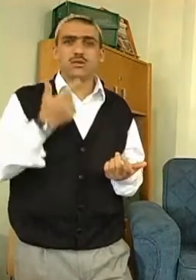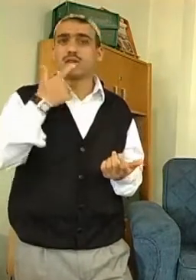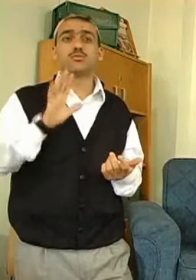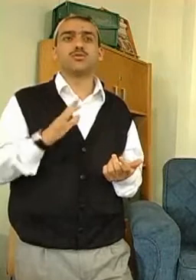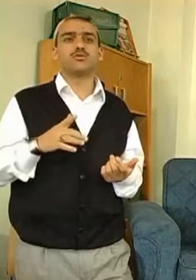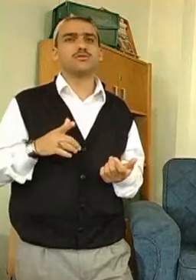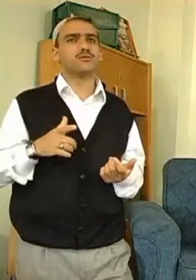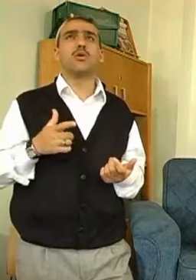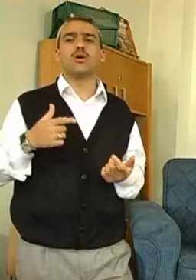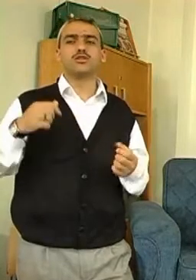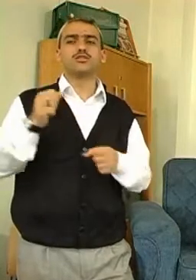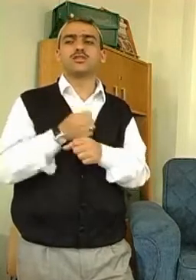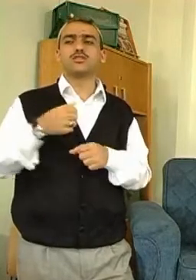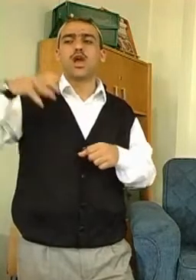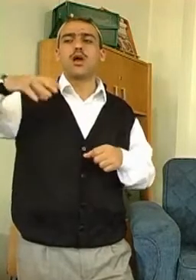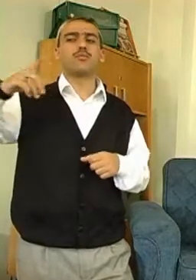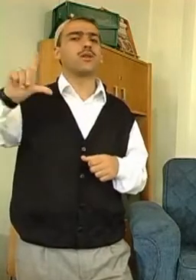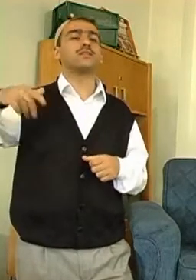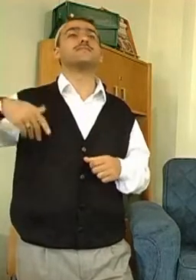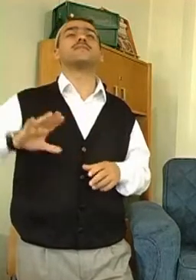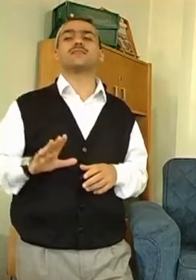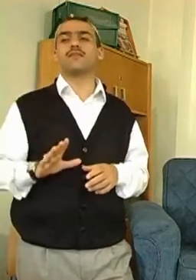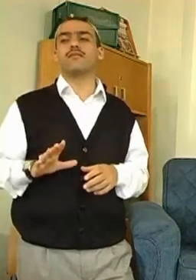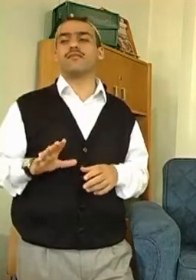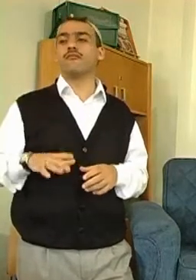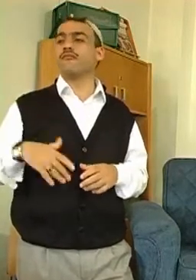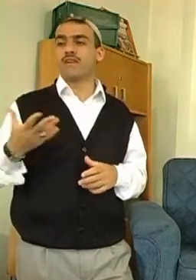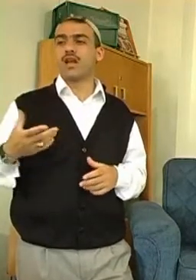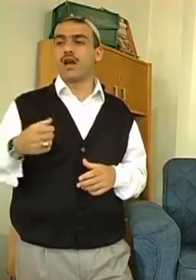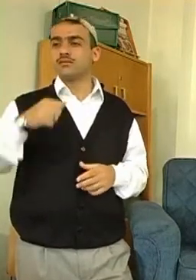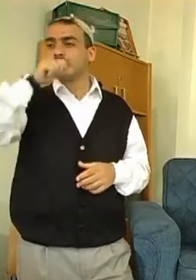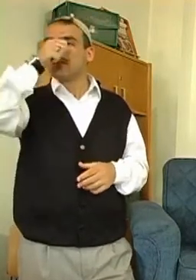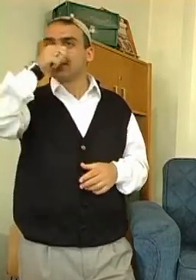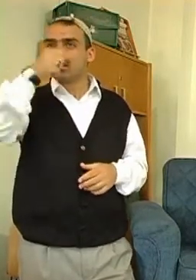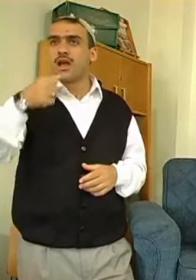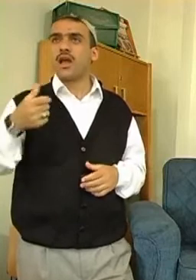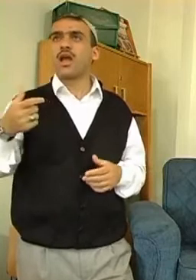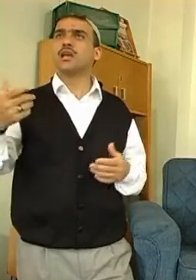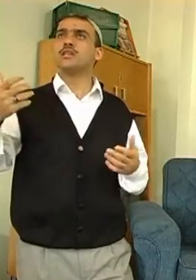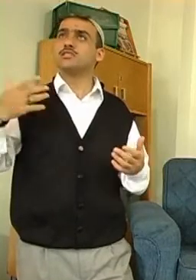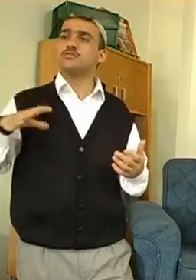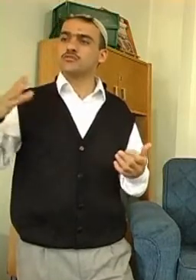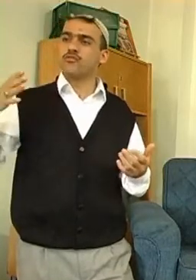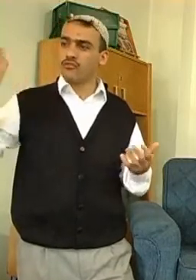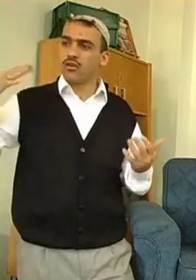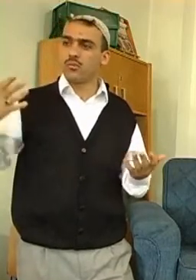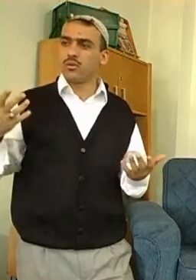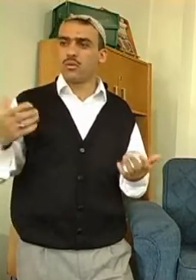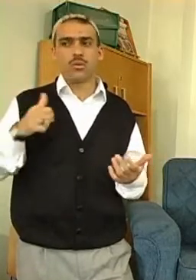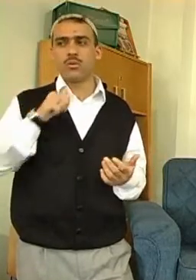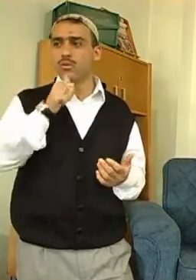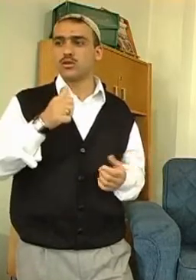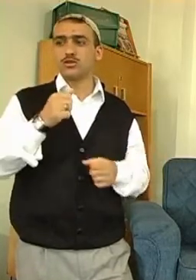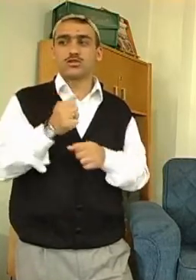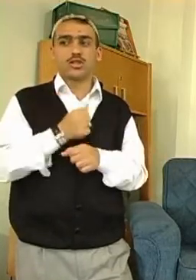ihtiyacı yok, bahara ihtiyacı yok. Değil mi? Hayat ihtiyacı yok, görmeye, işitme ihtiyacı yok. Yok, yok,